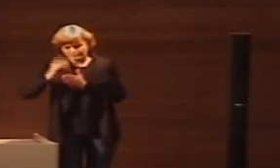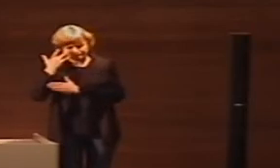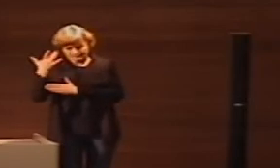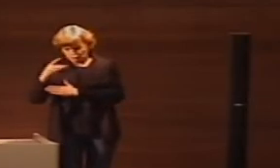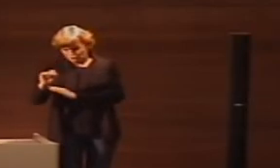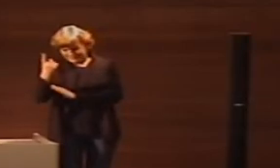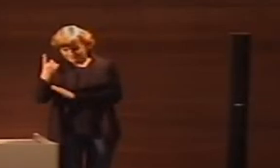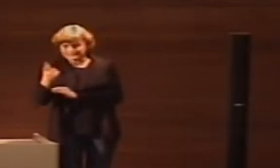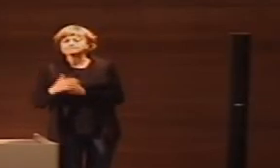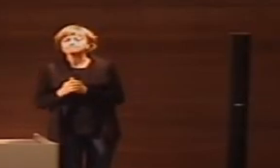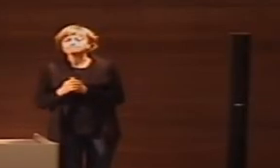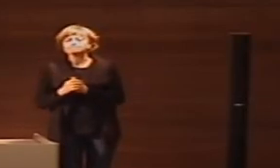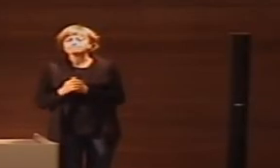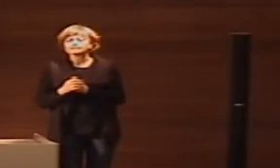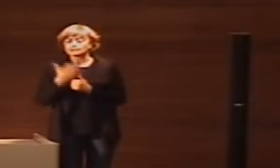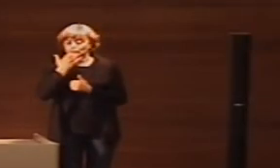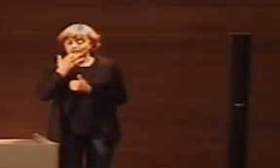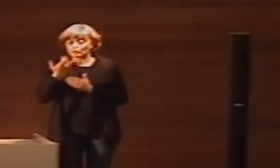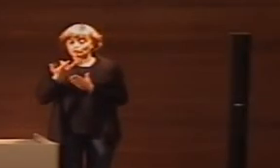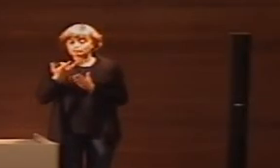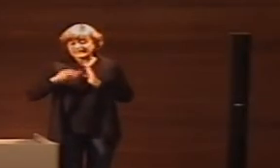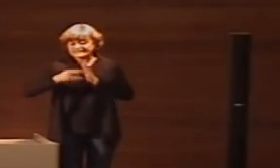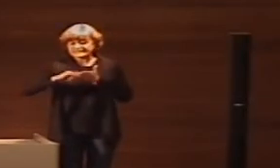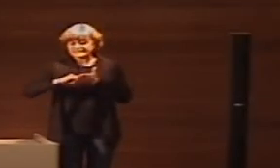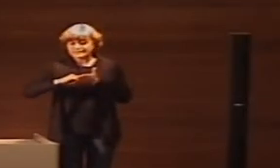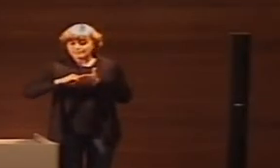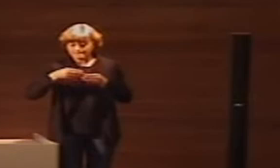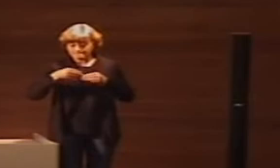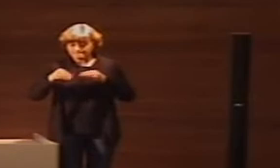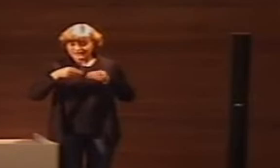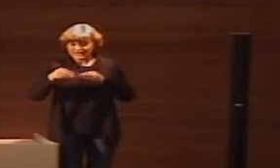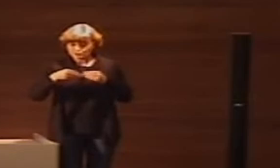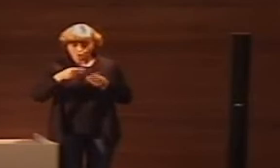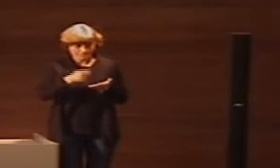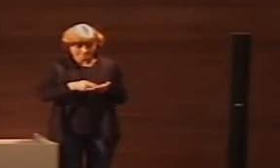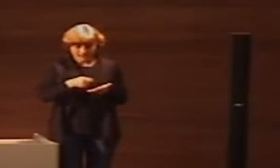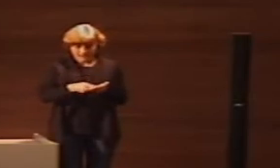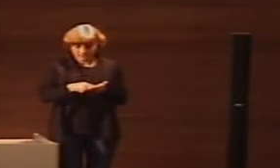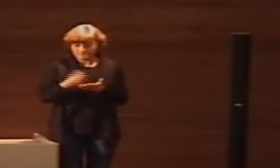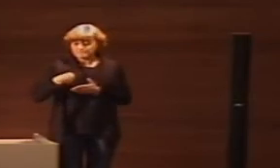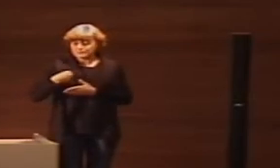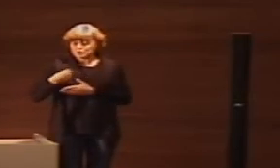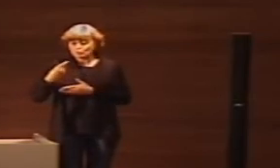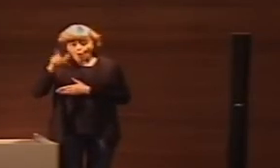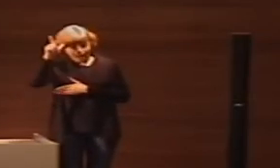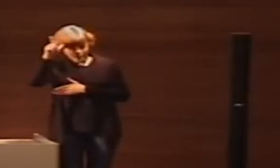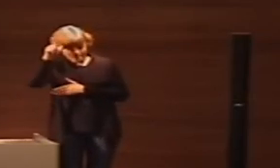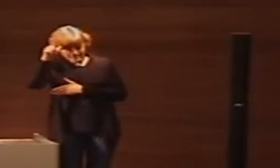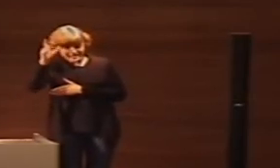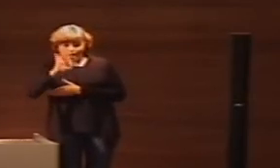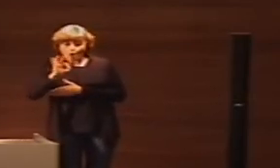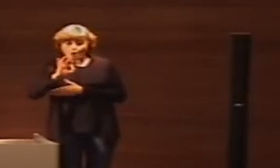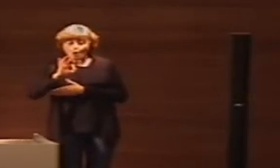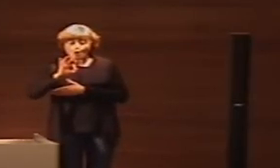más común que este, este sistema de pago por bolsa, por ejemplo, es el que veis en Bruselas, en gran parte de